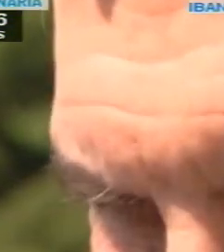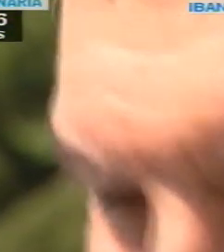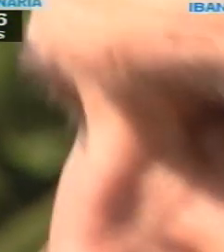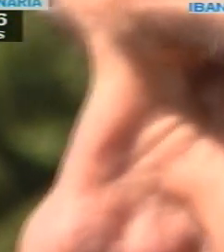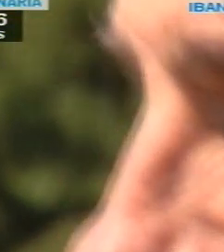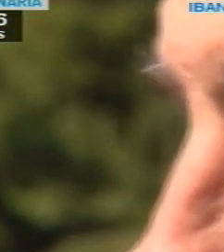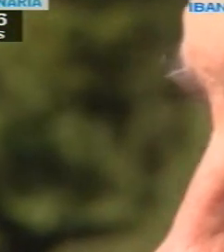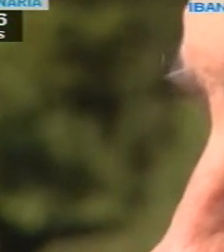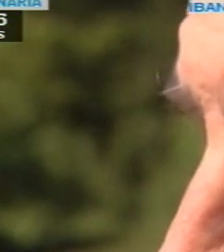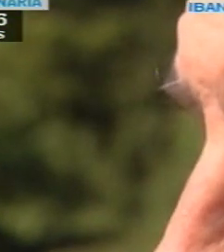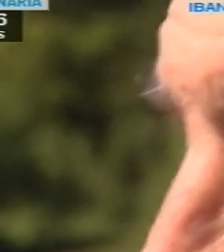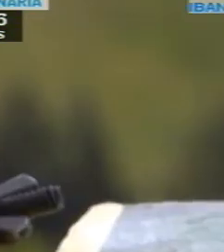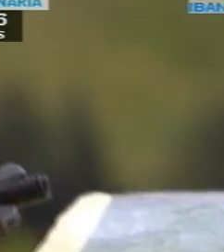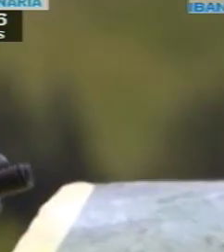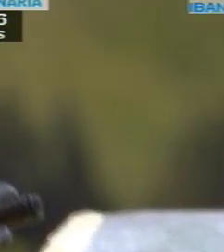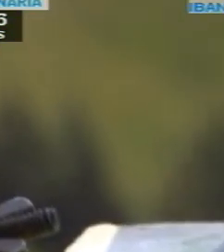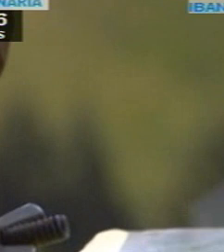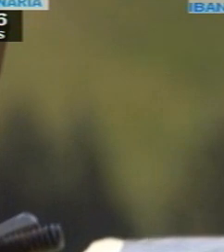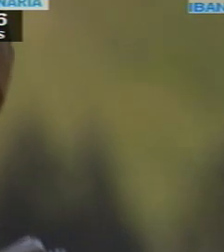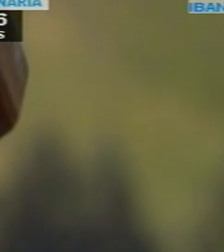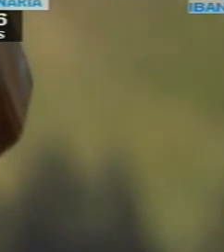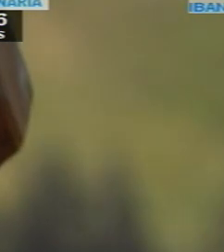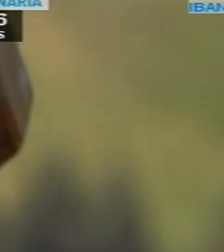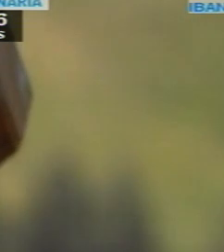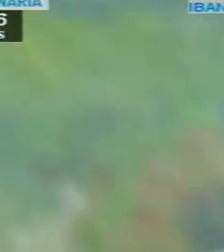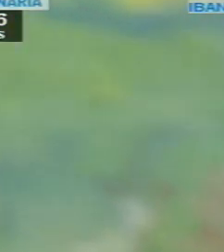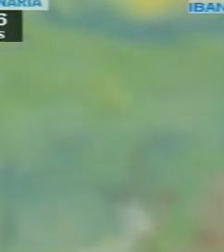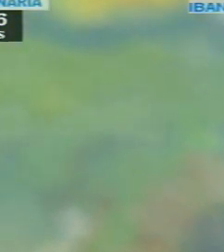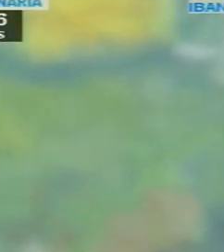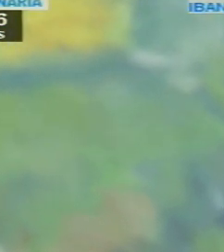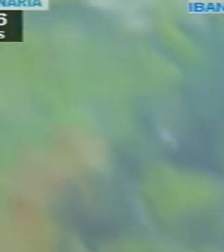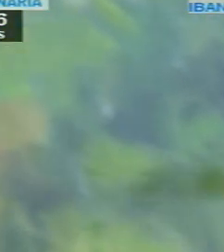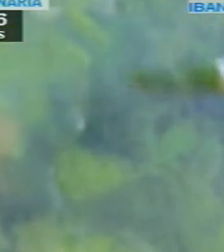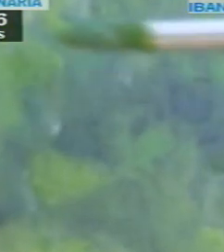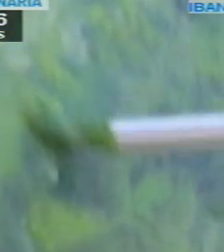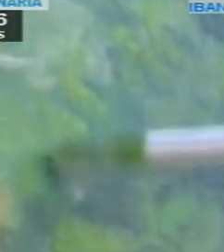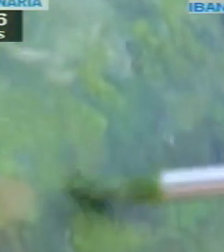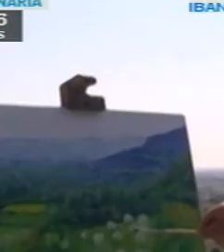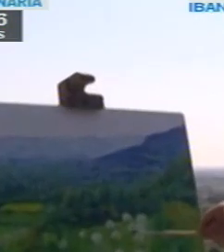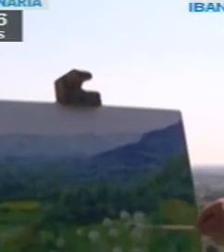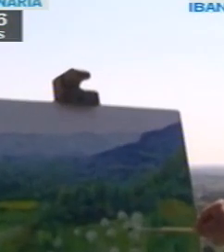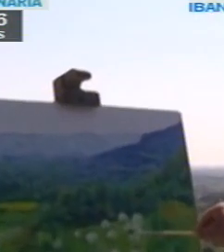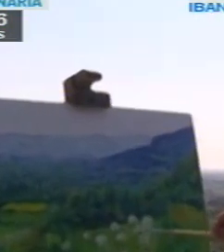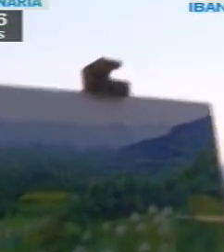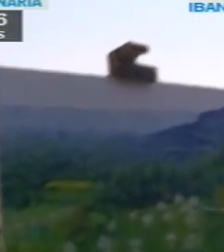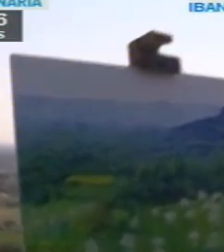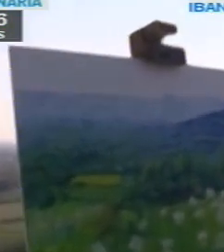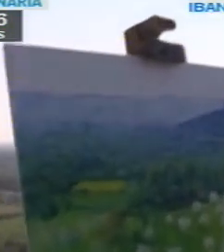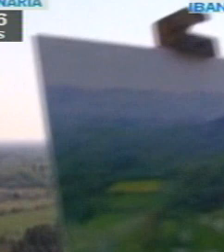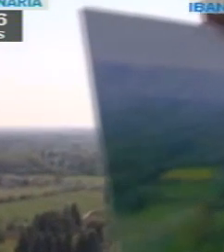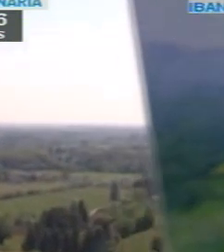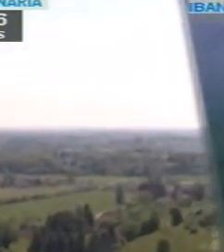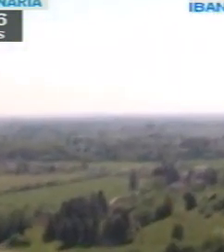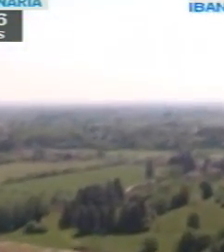ad allargare gli orizzonti. Senz'altro, ci sono tante persone che hanno questa grande dote che il Signore gli ha dato, dell'arte,